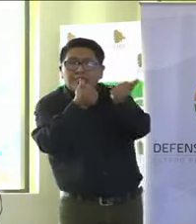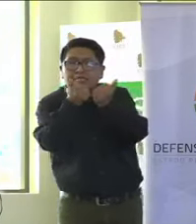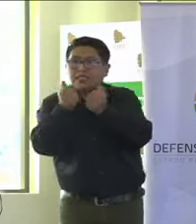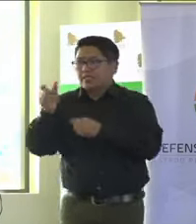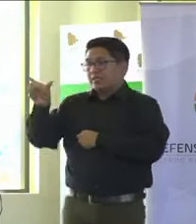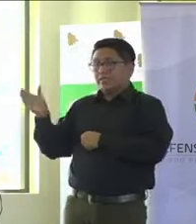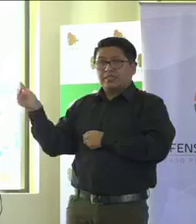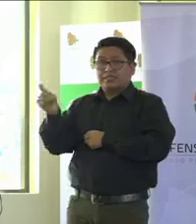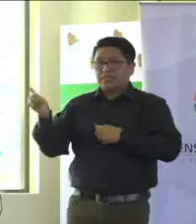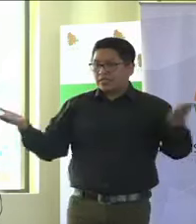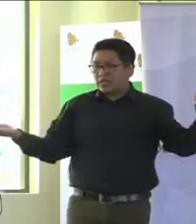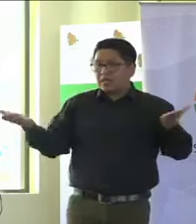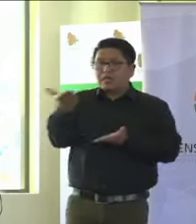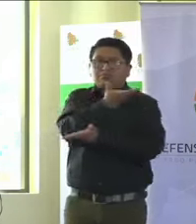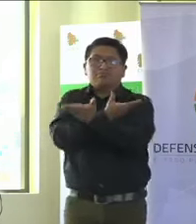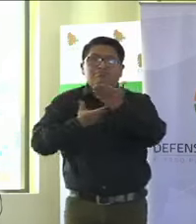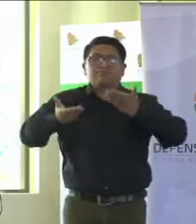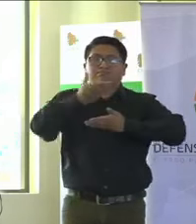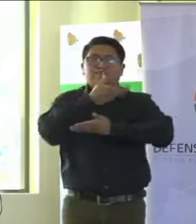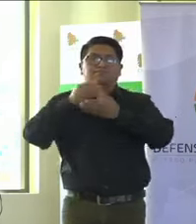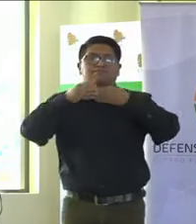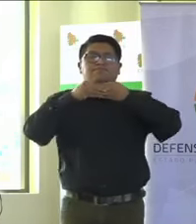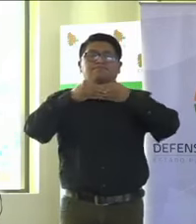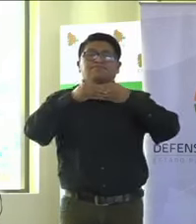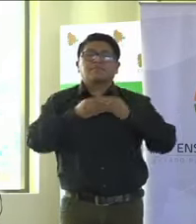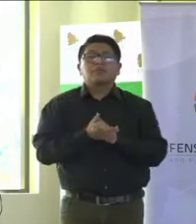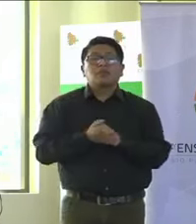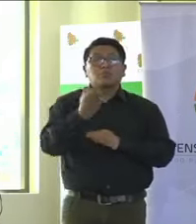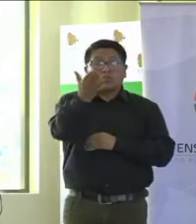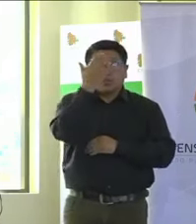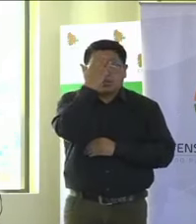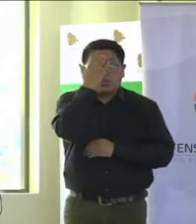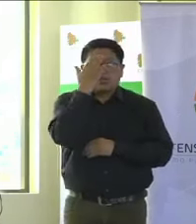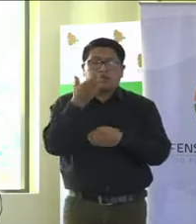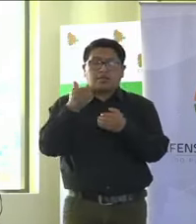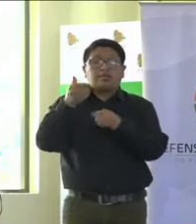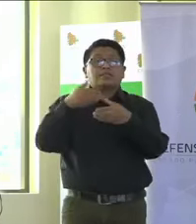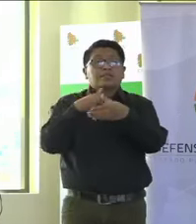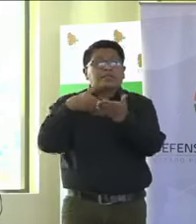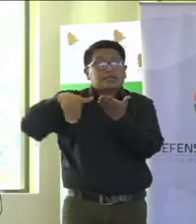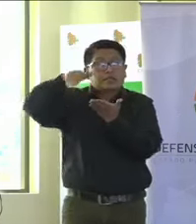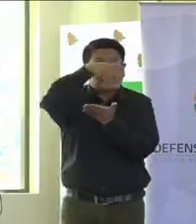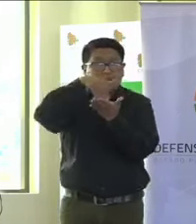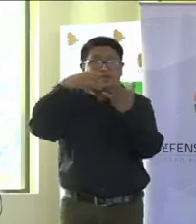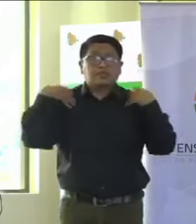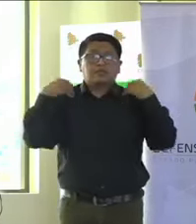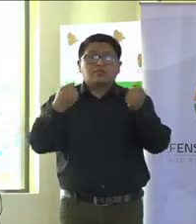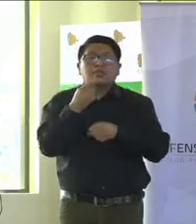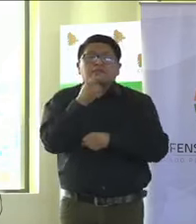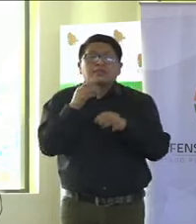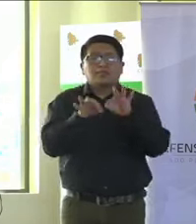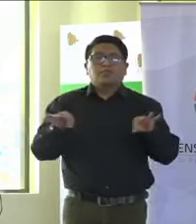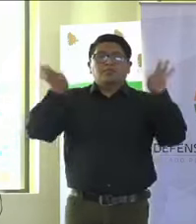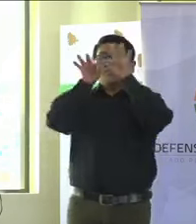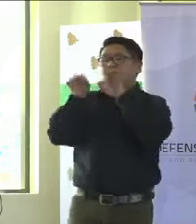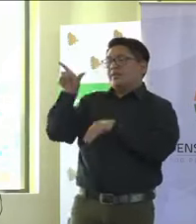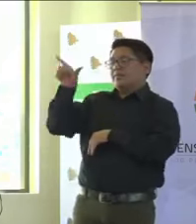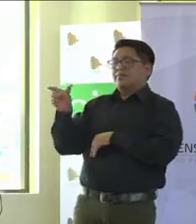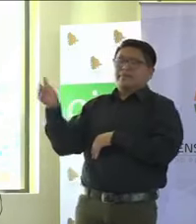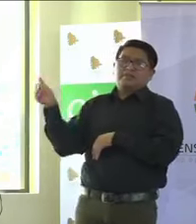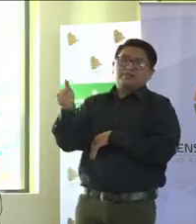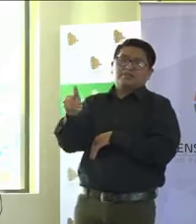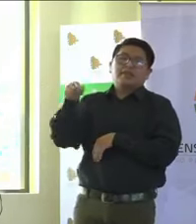una persona tan valiosa e importante como en los centros de salud como es la paciente o el paciente. Por ello